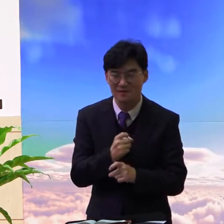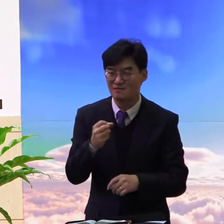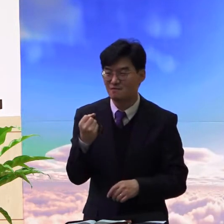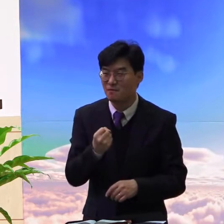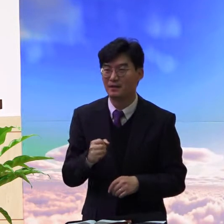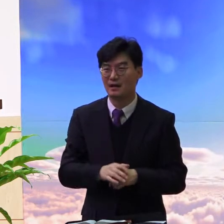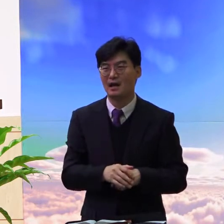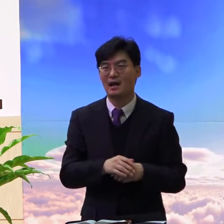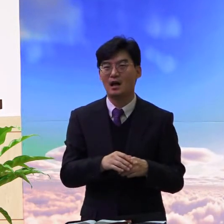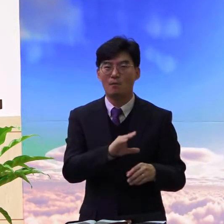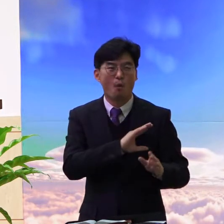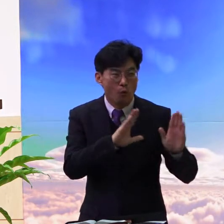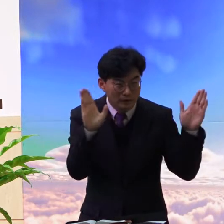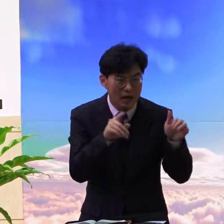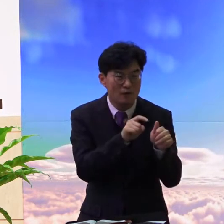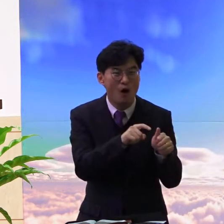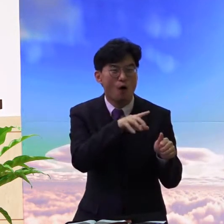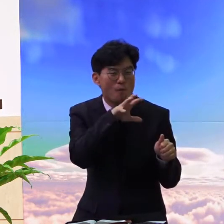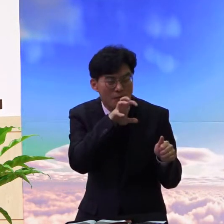원망하고 원망합니다.